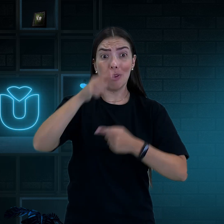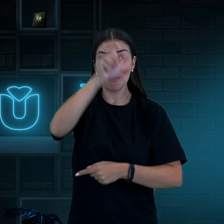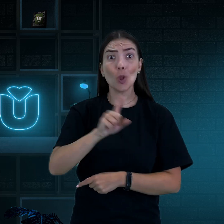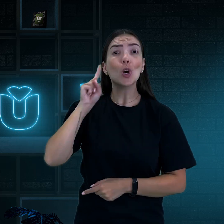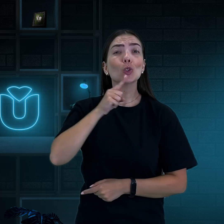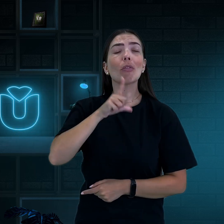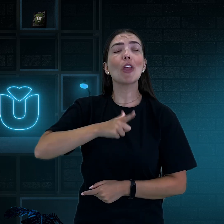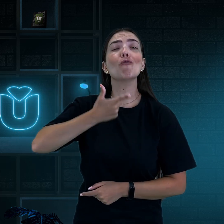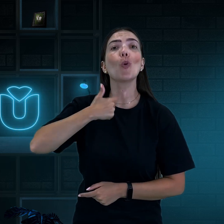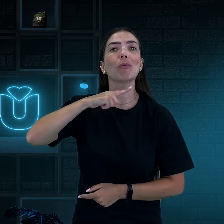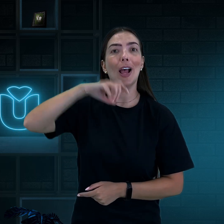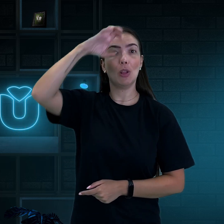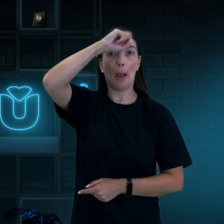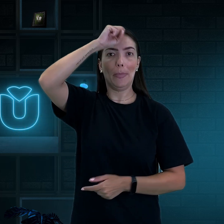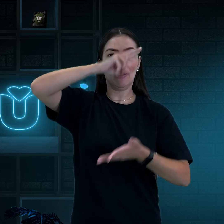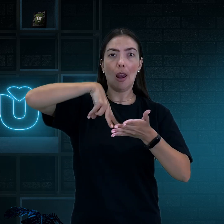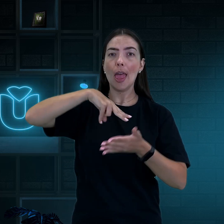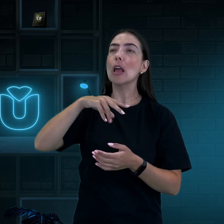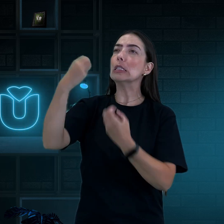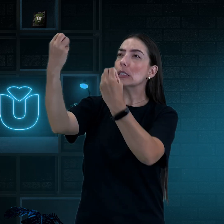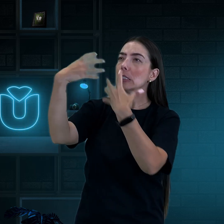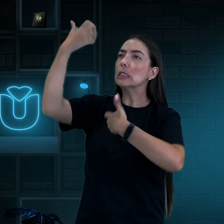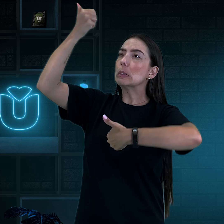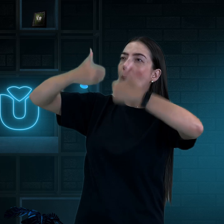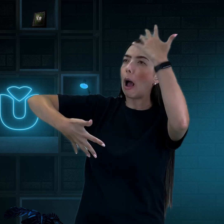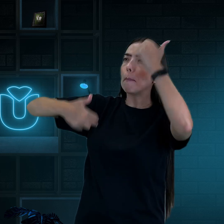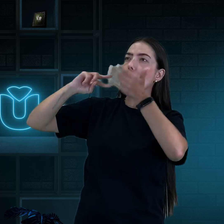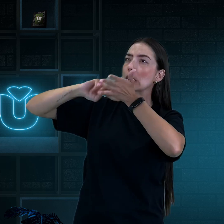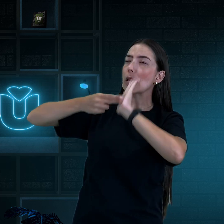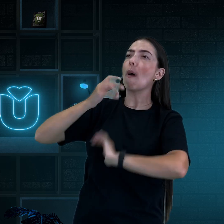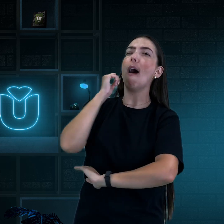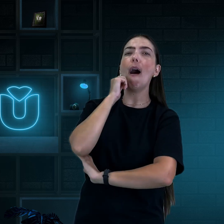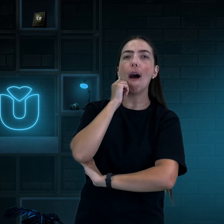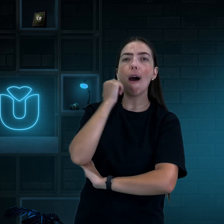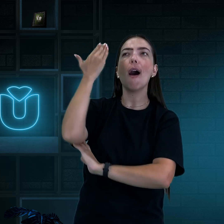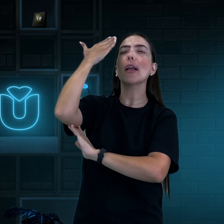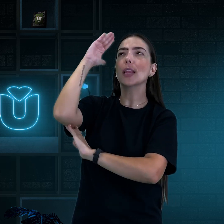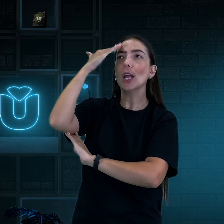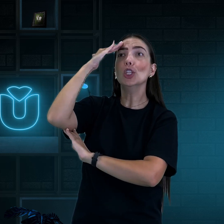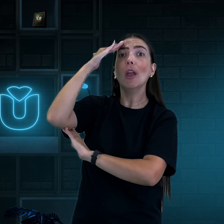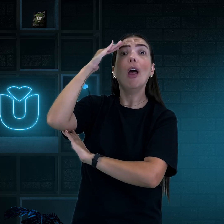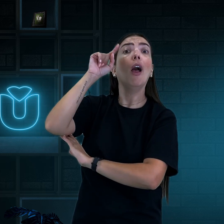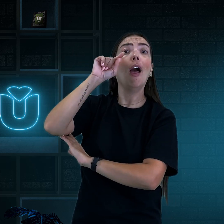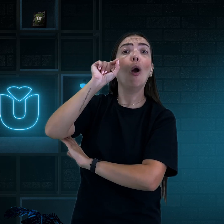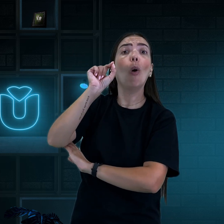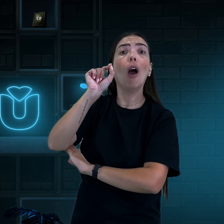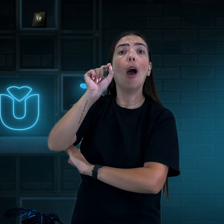entende o significado, porque o surdo tem a vontade de aprender a ler sim. Aí você ensina o significado, ele